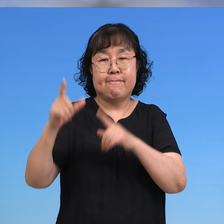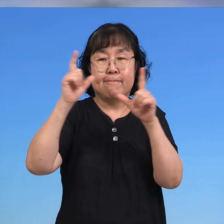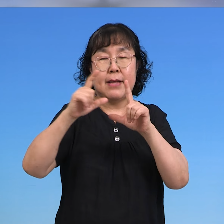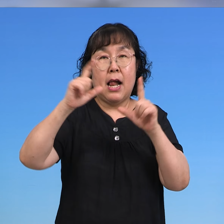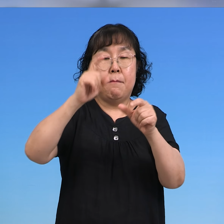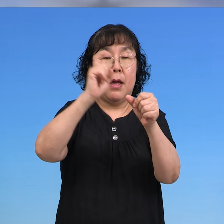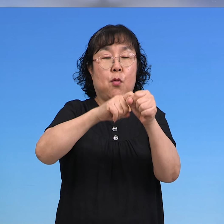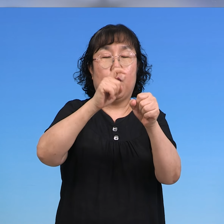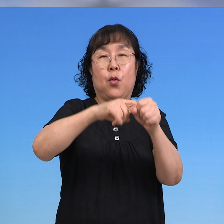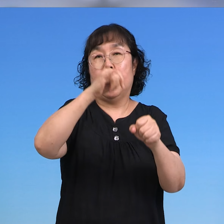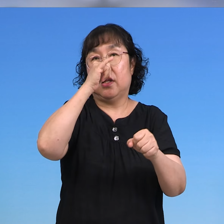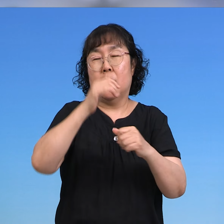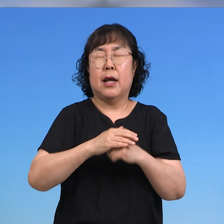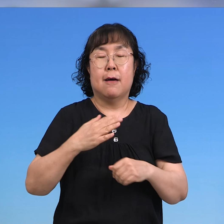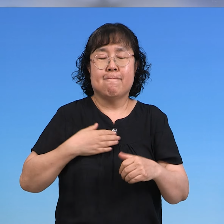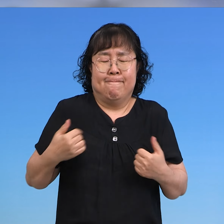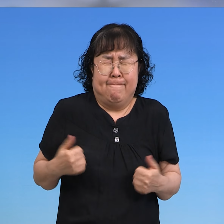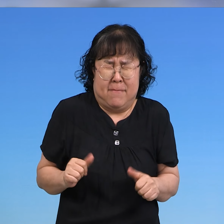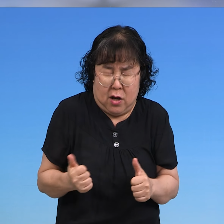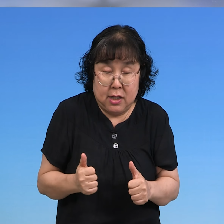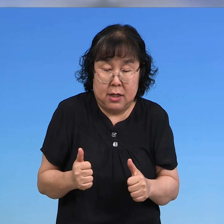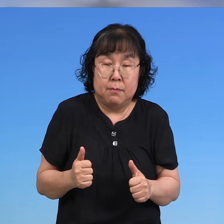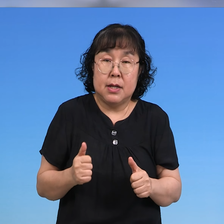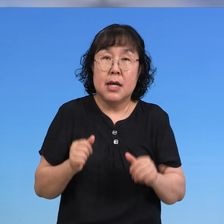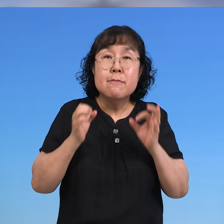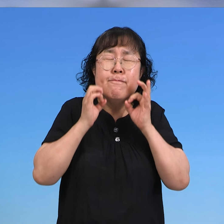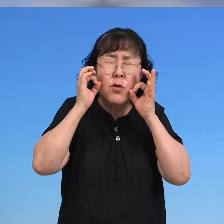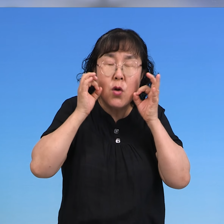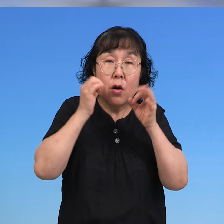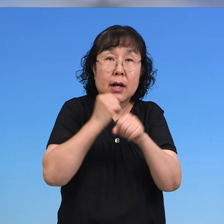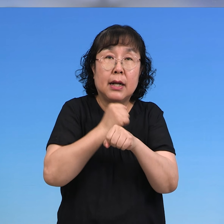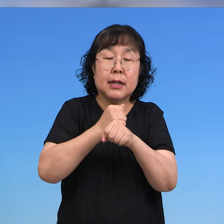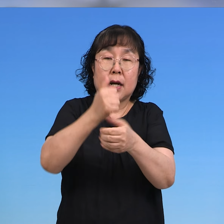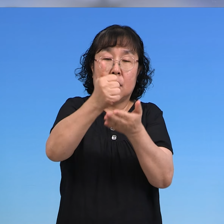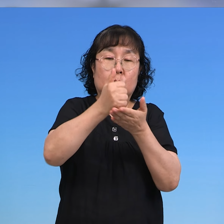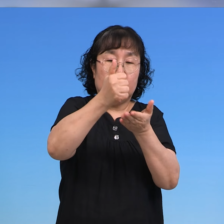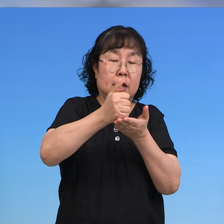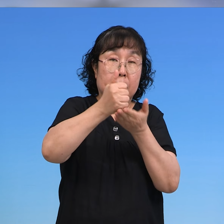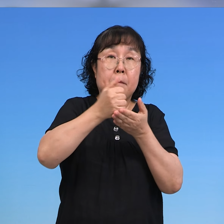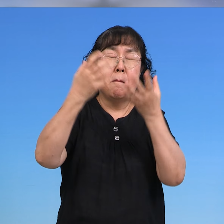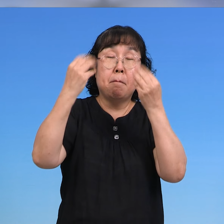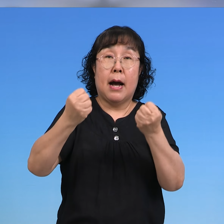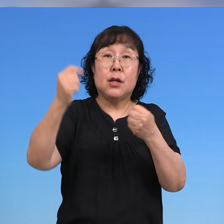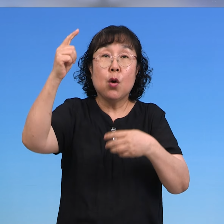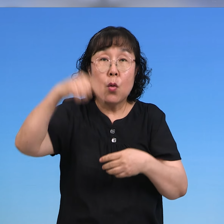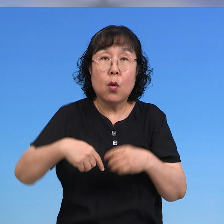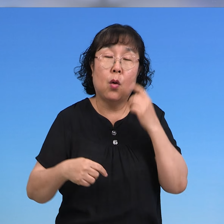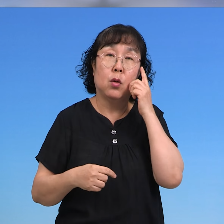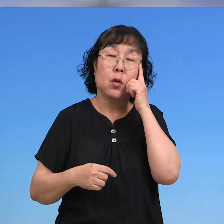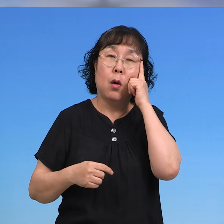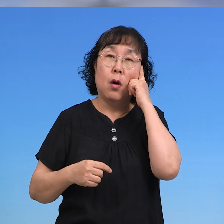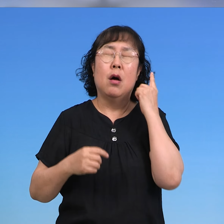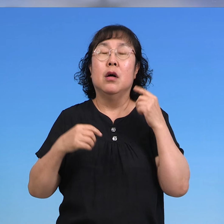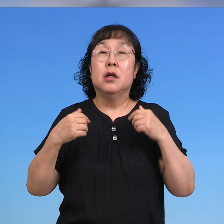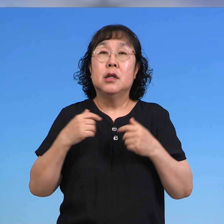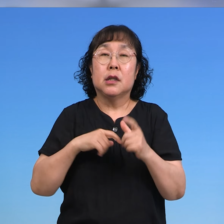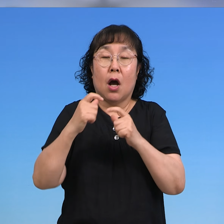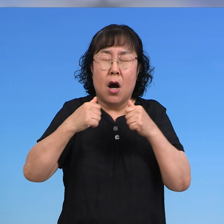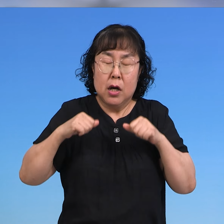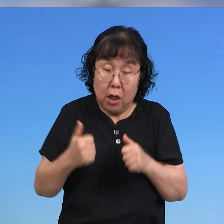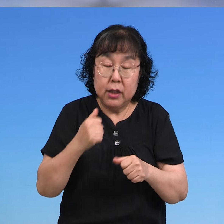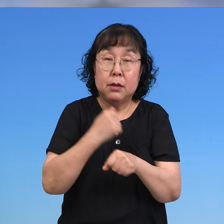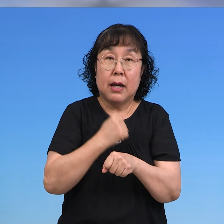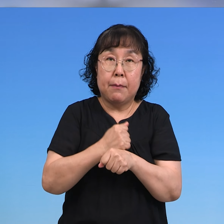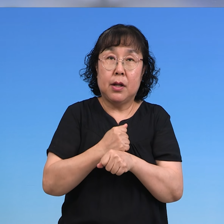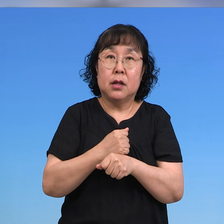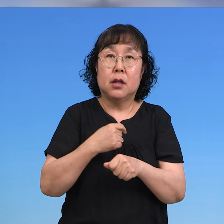내가 열심히 노력하니까 가게에 막 손님이 이렇게 많이 찾아주고 더 노력하면은 더 열심히 가게가 잘 될